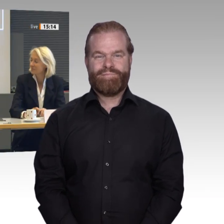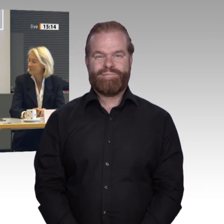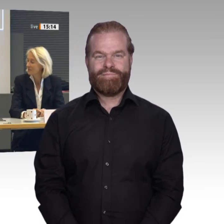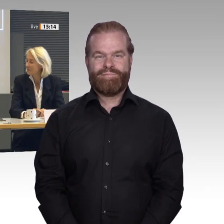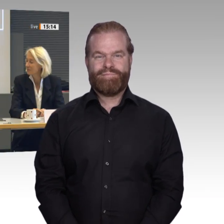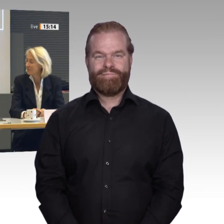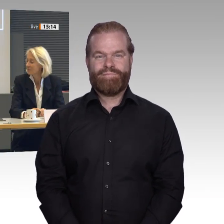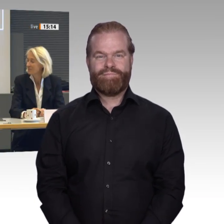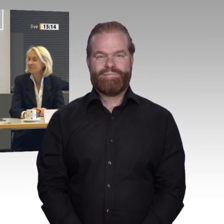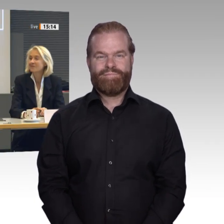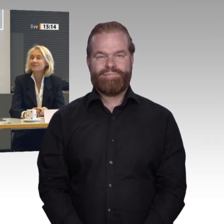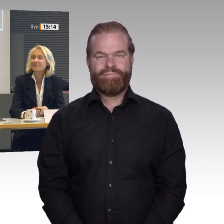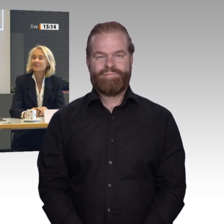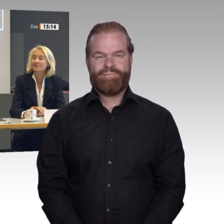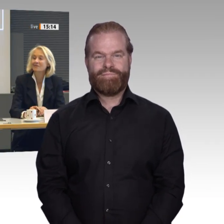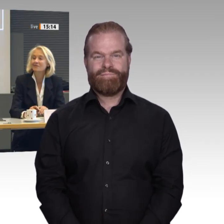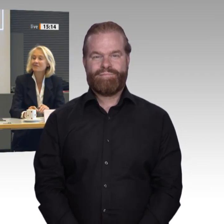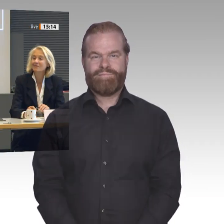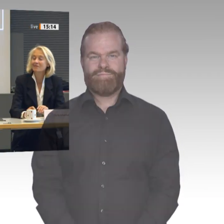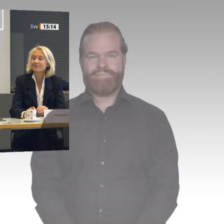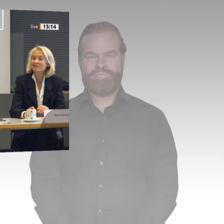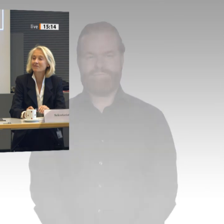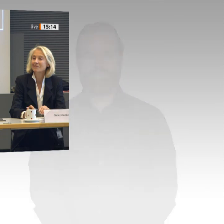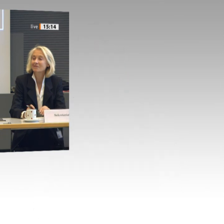Bitte. Herr Oellers, nochmal. Okay.